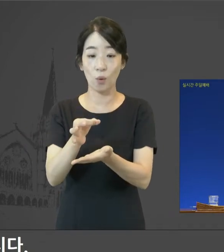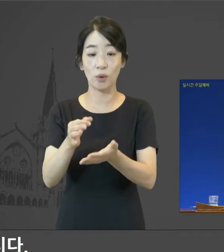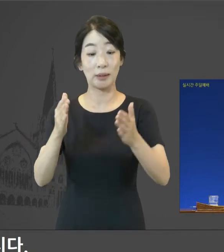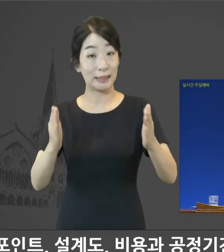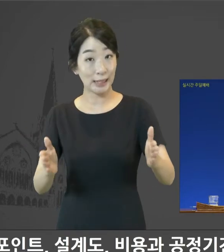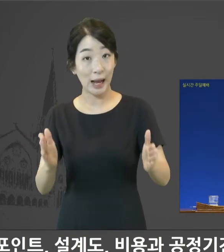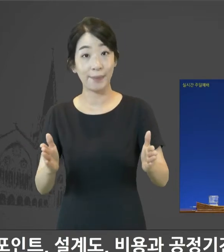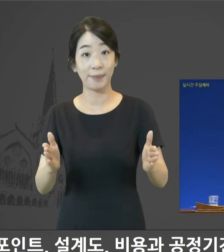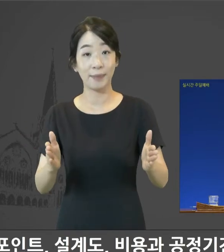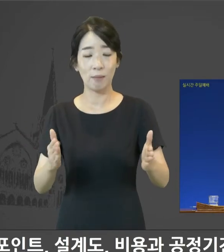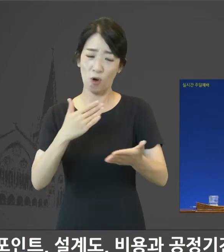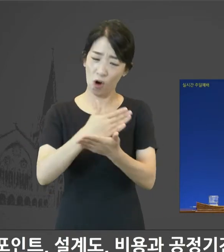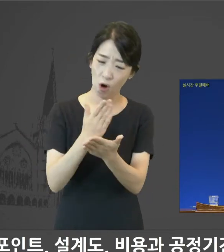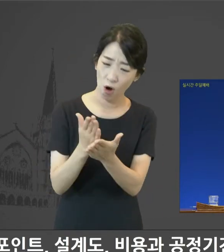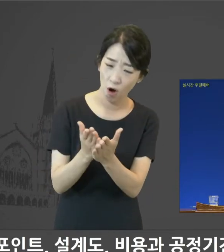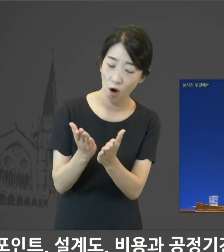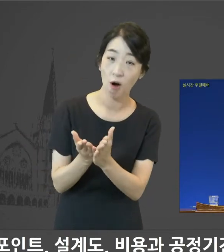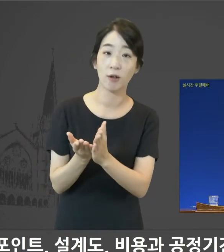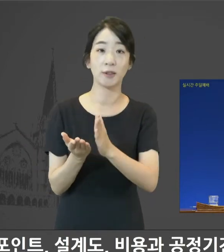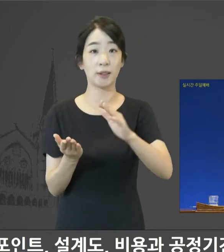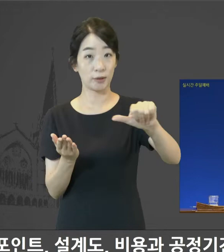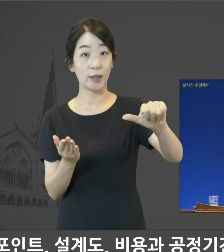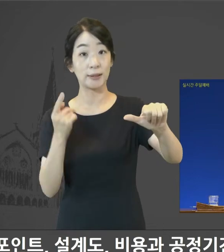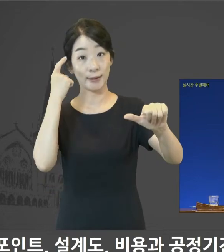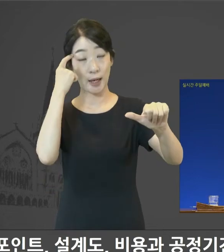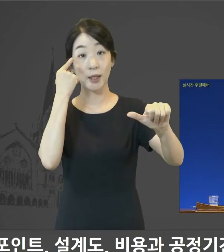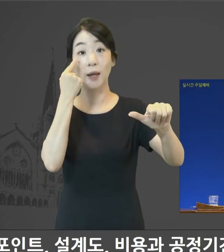예루살렘에 실제 있었던 성전에 적용해 보면